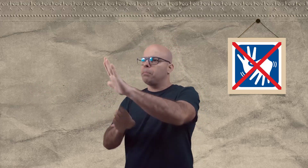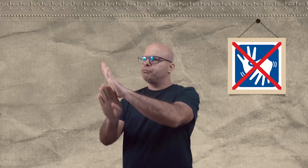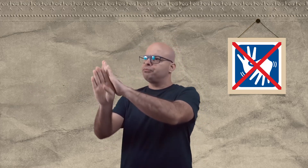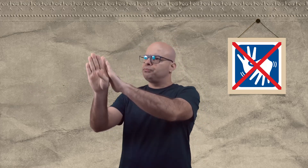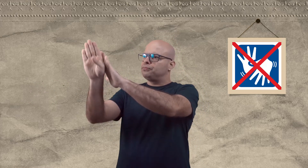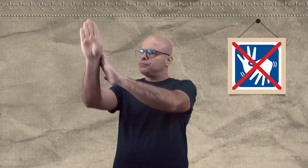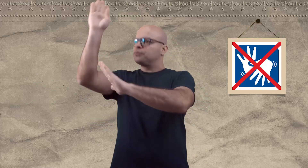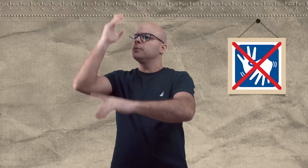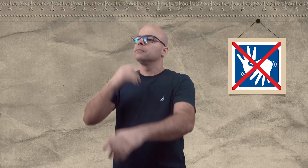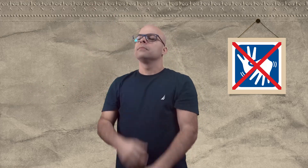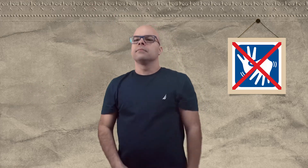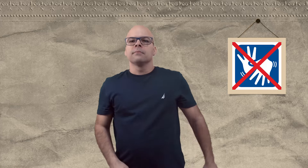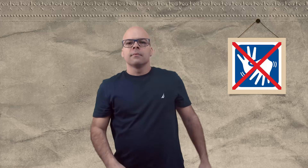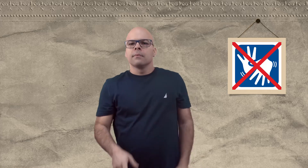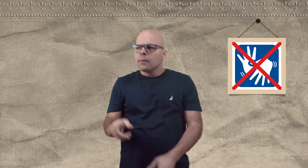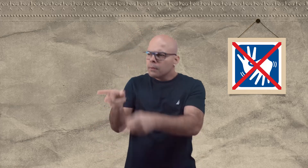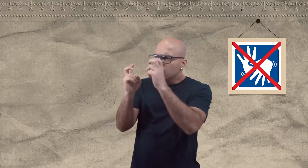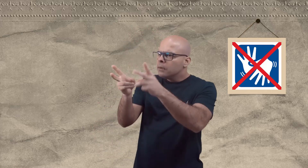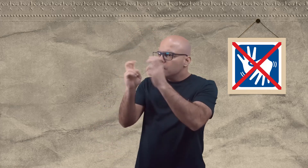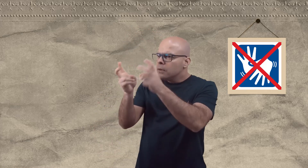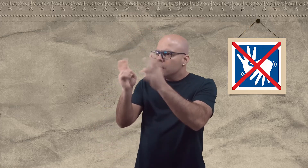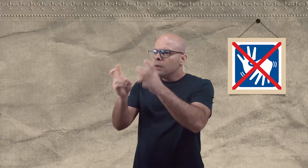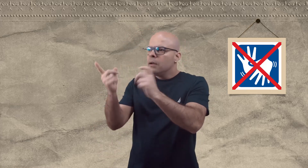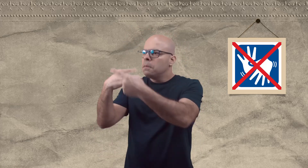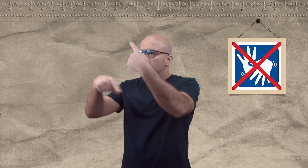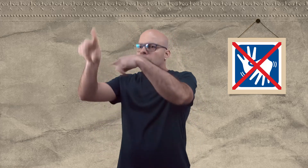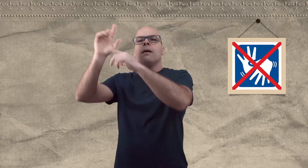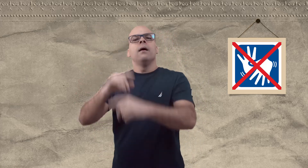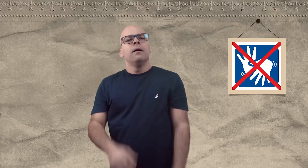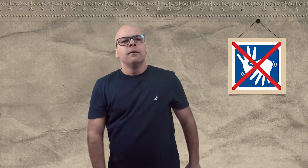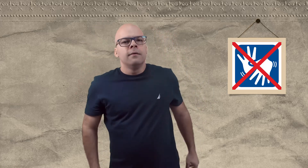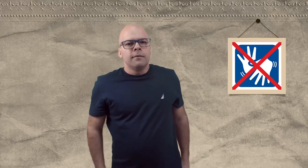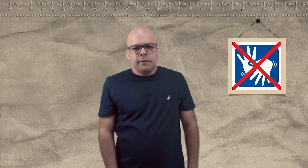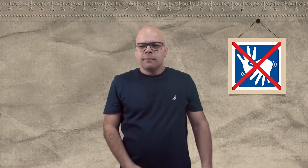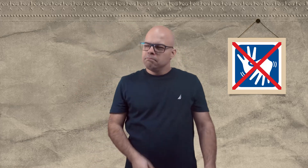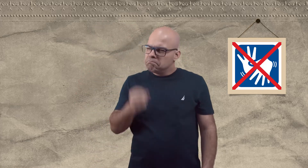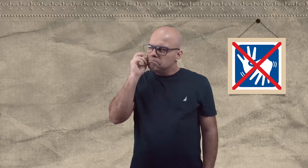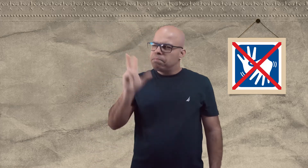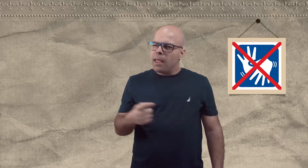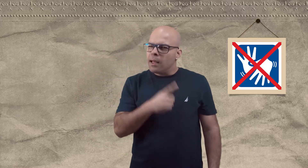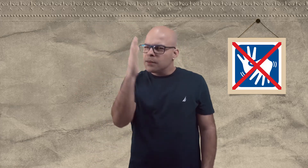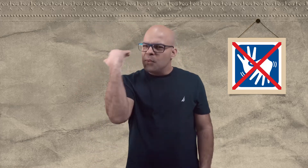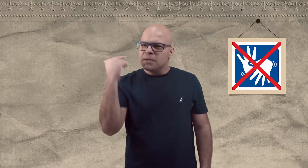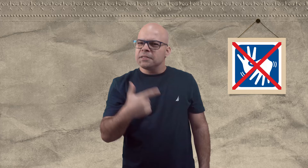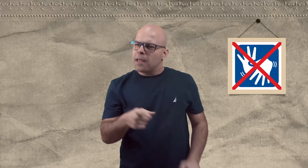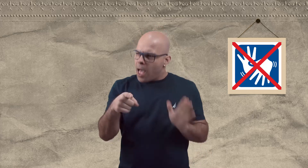evoluíram bastante. Louise também percebeu essa evolução. Olha que esperta essa Louise, não